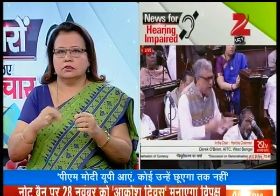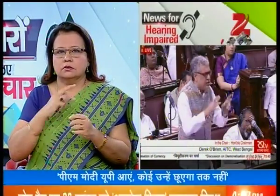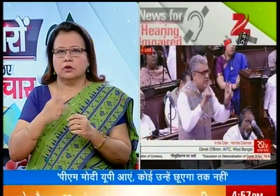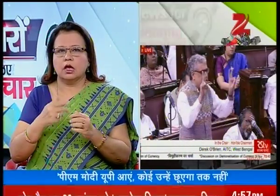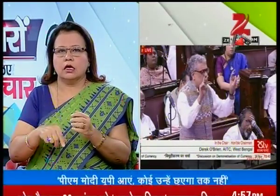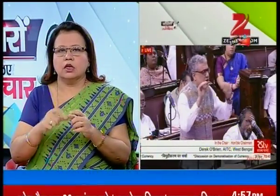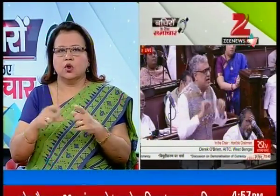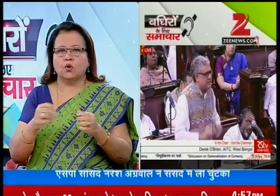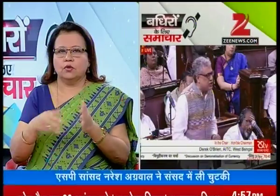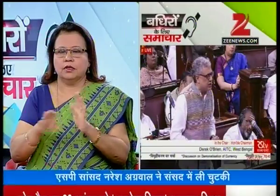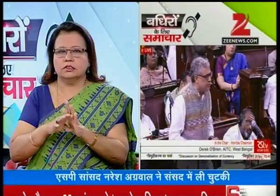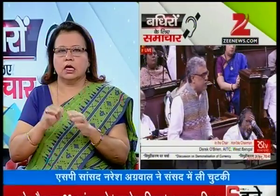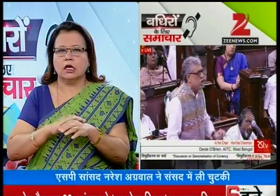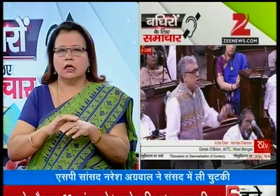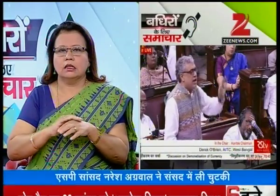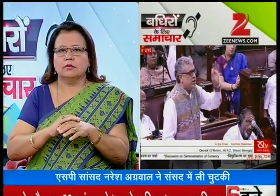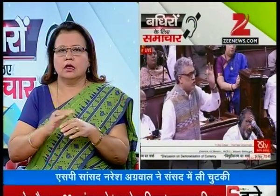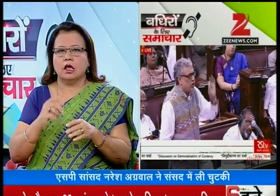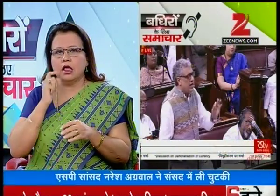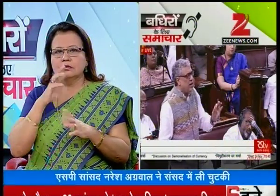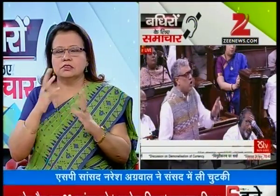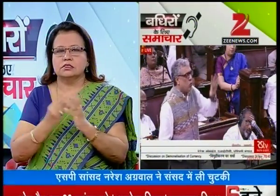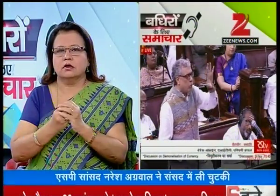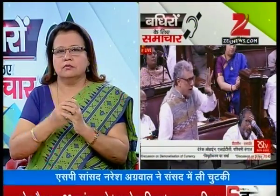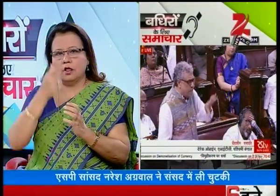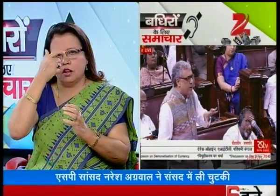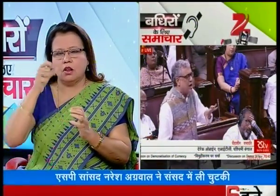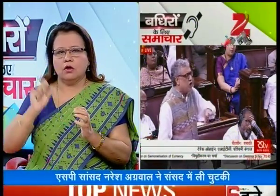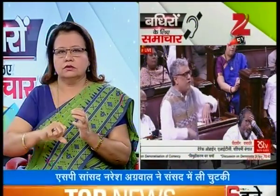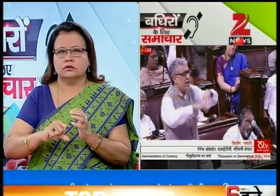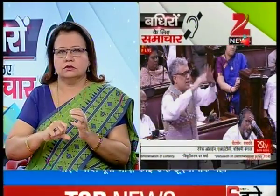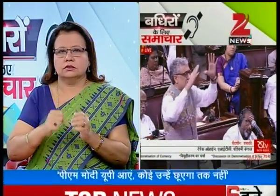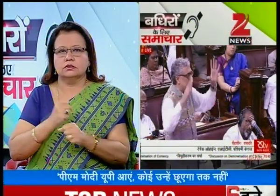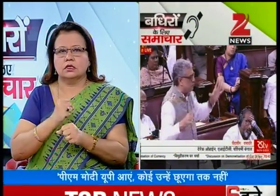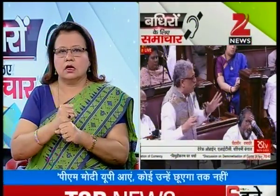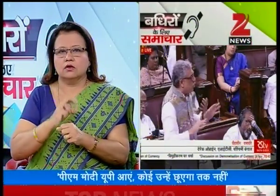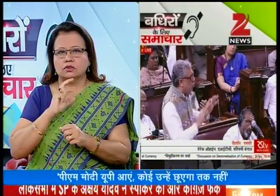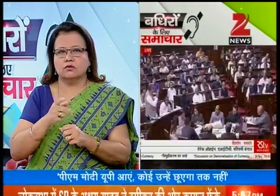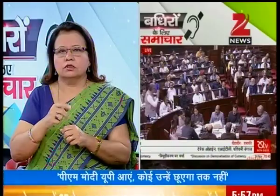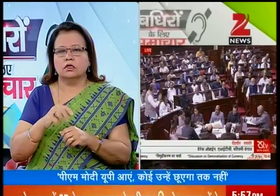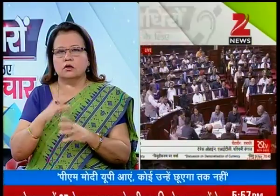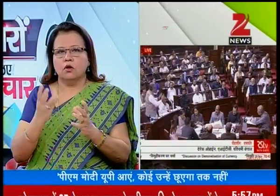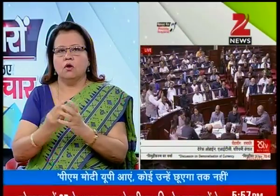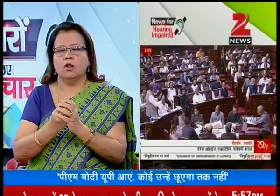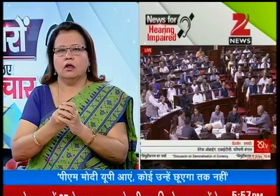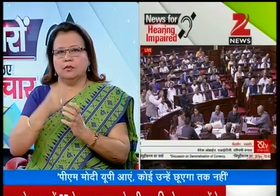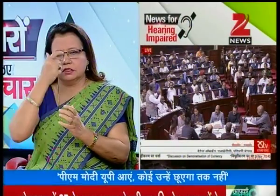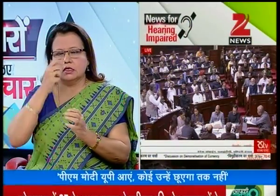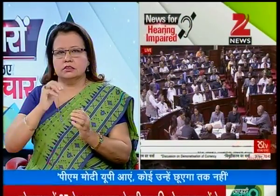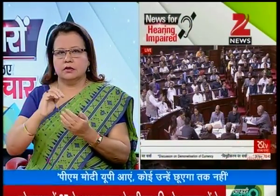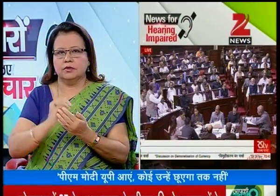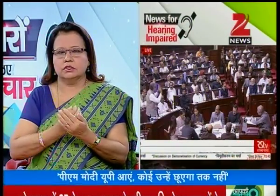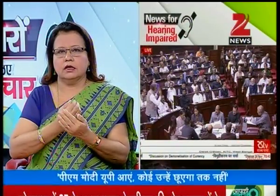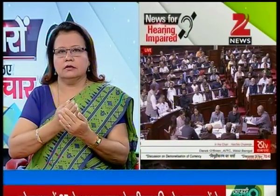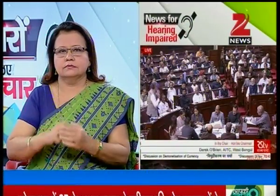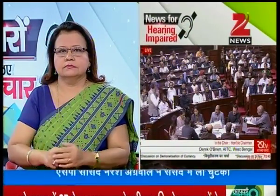रखी उन्होंने कहा कि नोट बैन से गरीब तबके के लोग काफी प्रभावित हो रहे हैं सरकार को चाहिए कि वह जनता को परेशानी